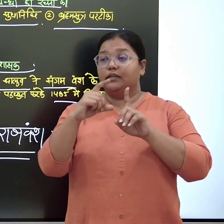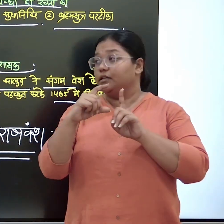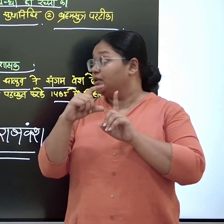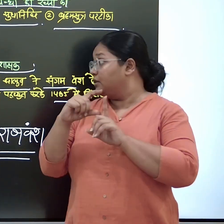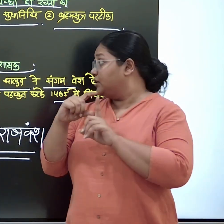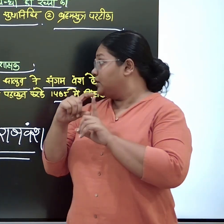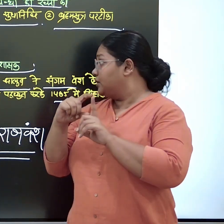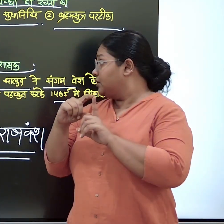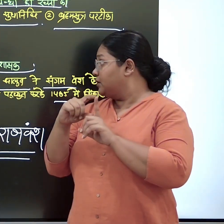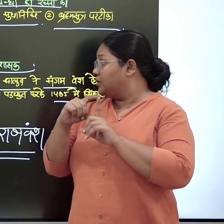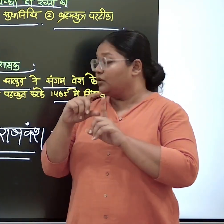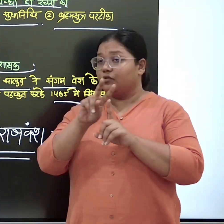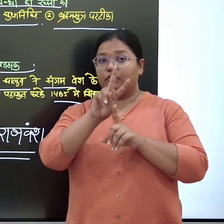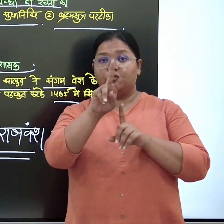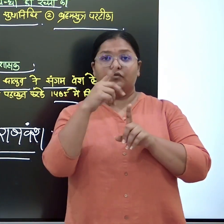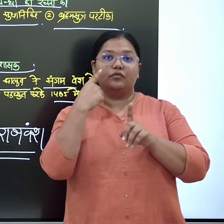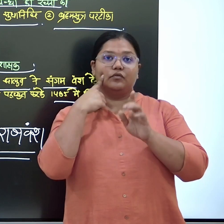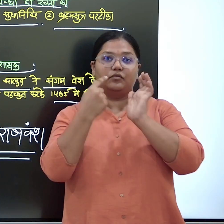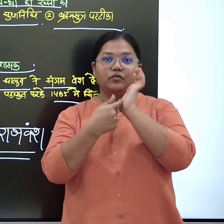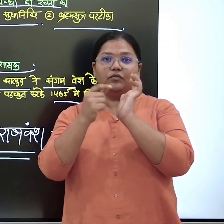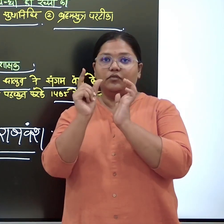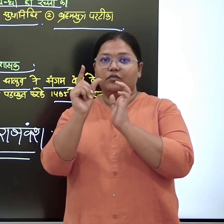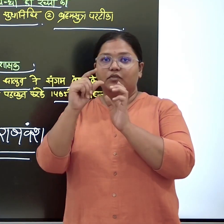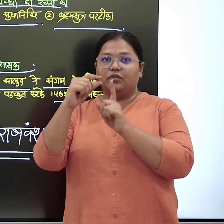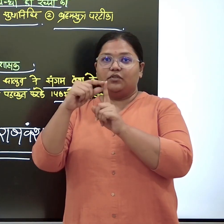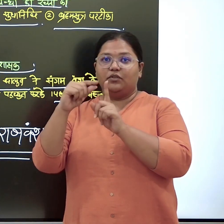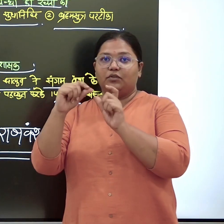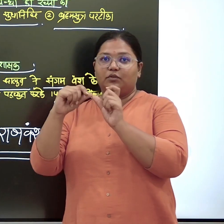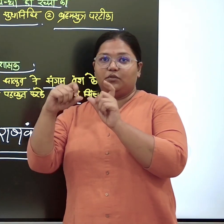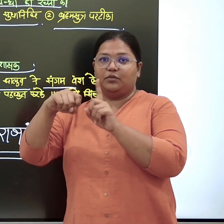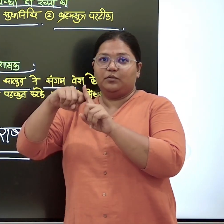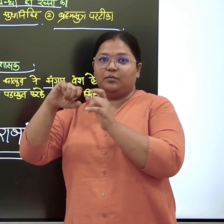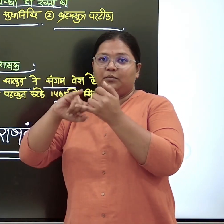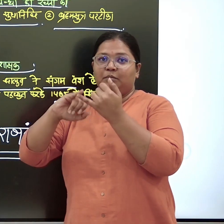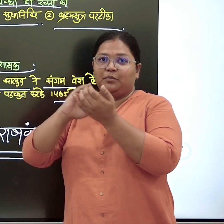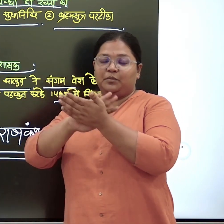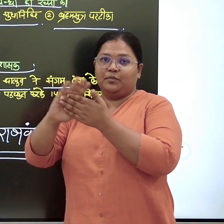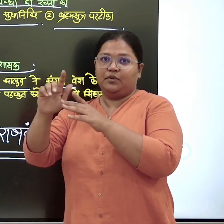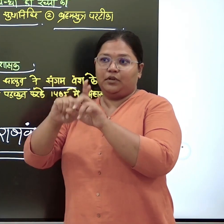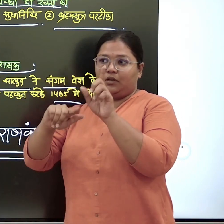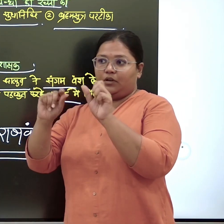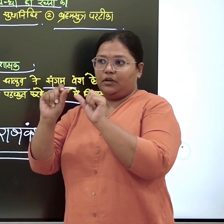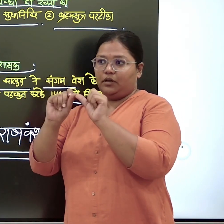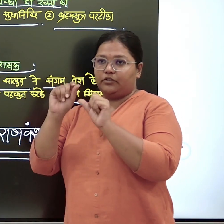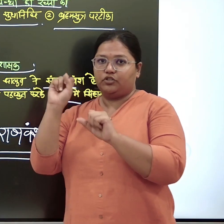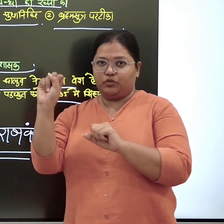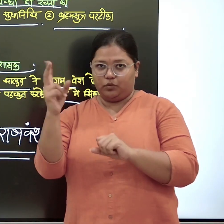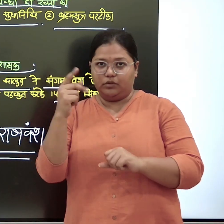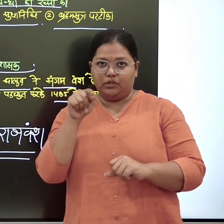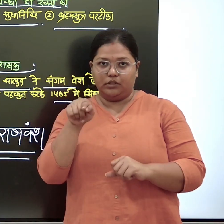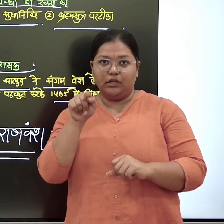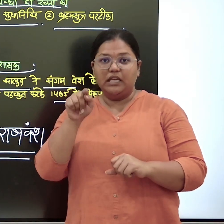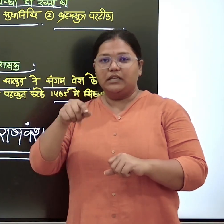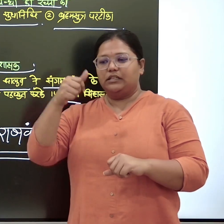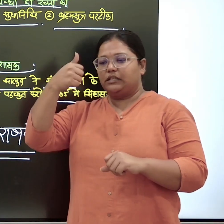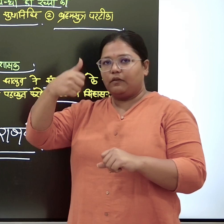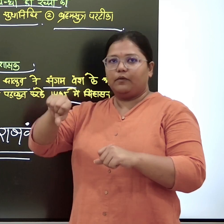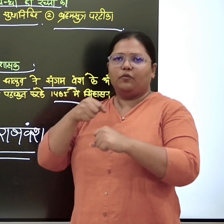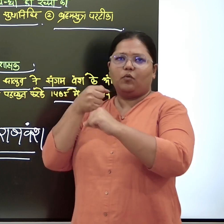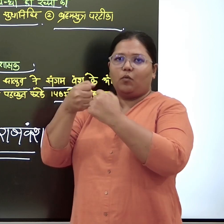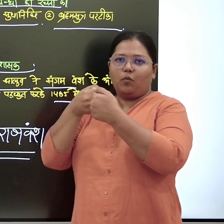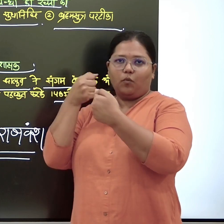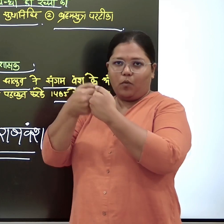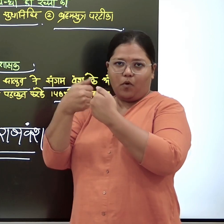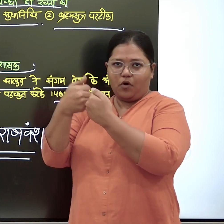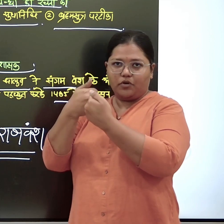ठीक है, मतलब कोई एक जगह का जो सामंत था वो बंदा आता है, उसका नाम है नरसिंह